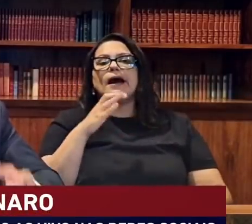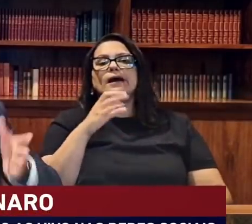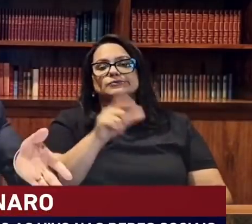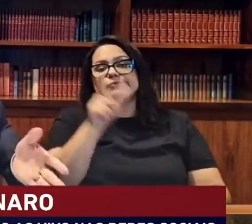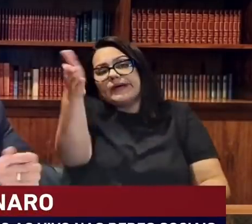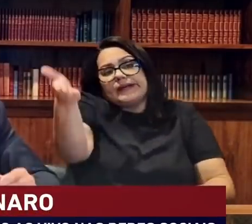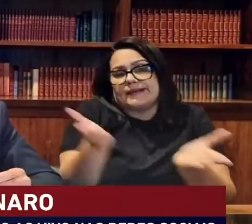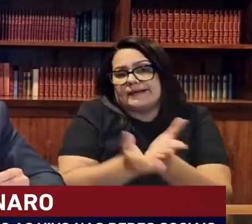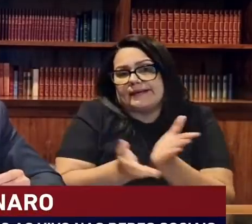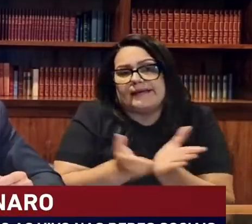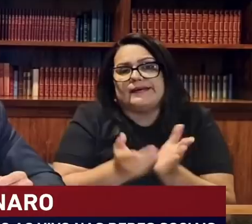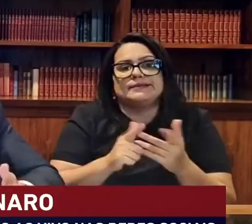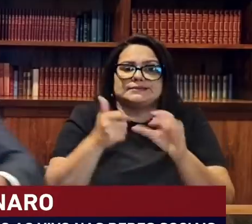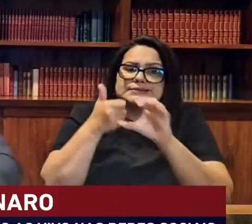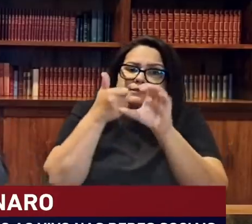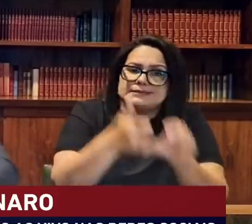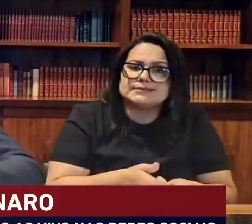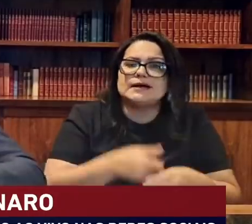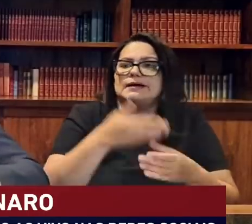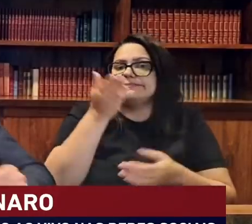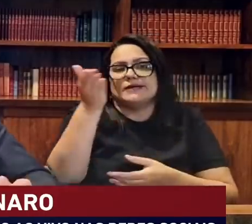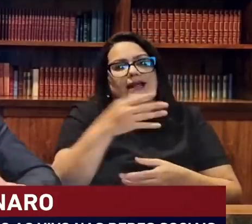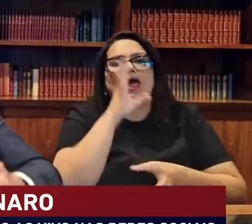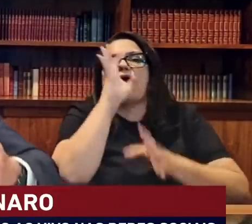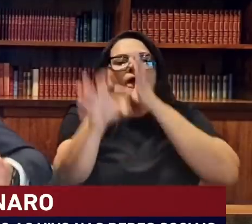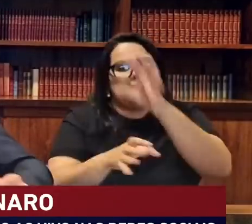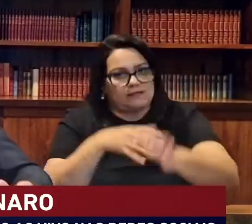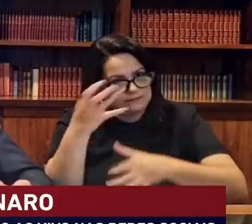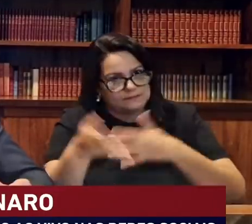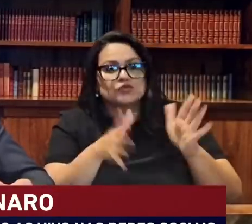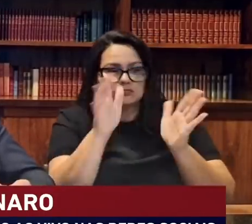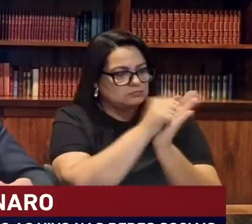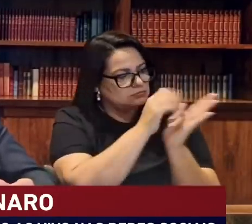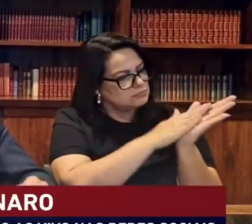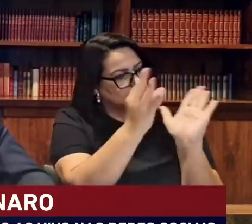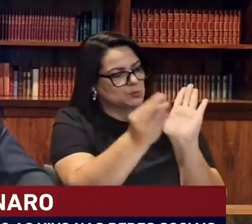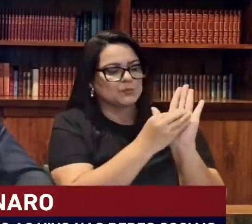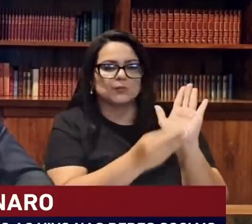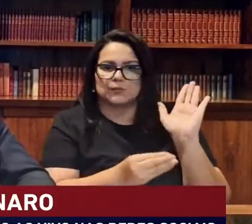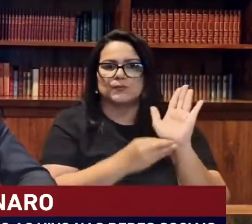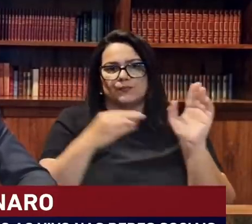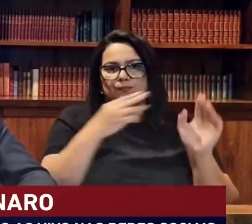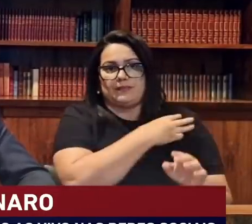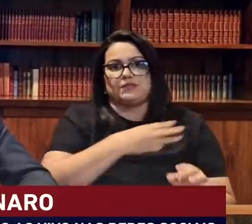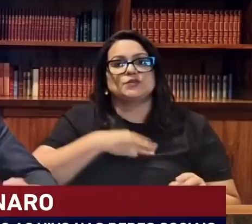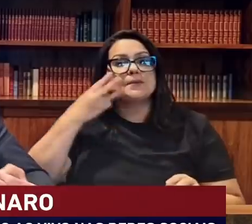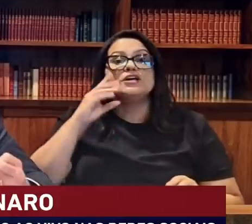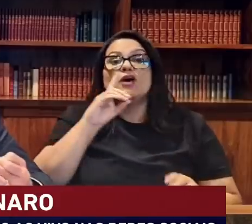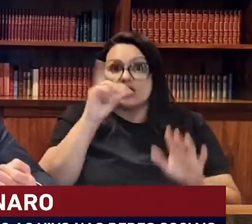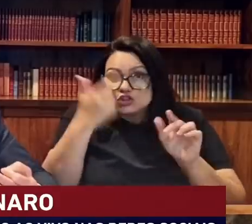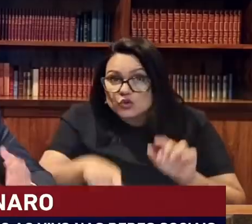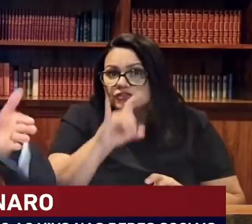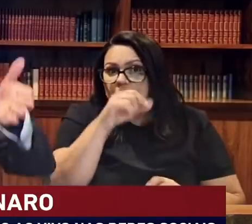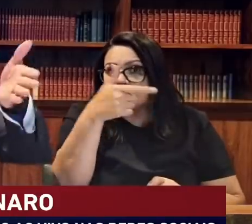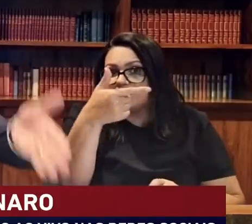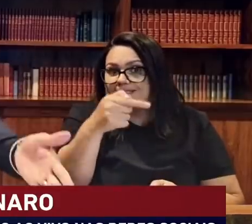cristão, e aproveita para potencializar. Então está documentado, o Milton, vamos repetir aqui, no dia 27 de